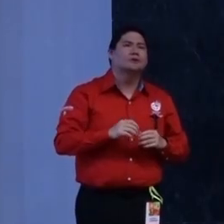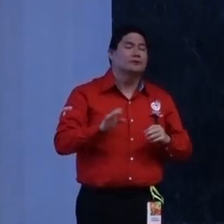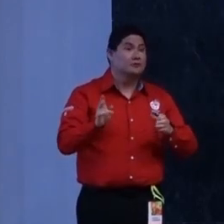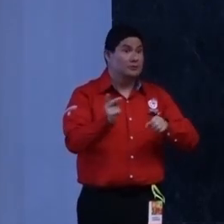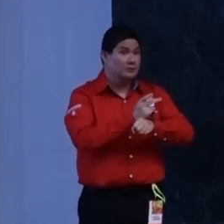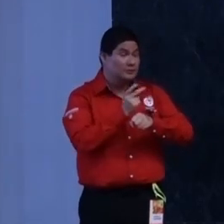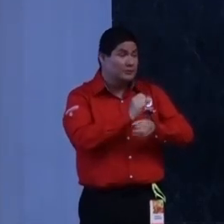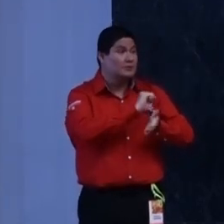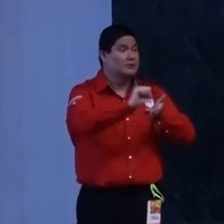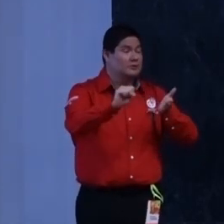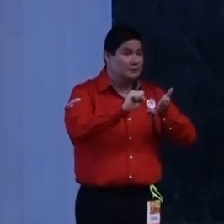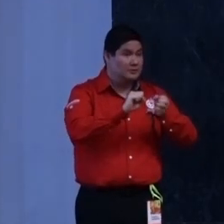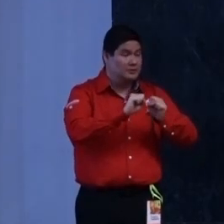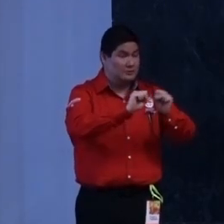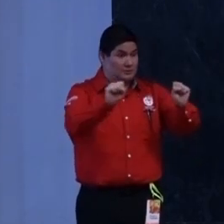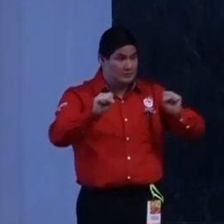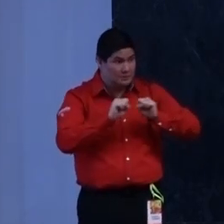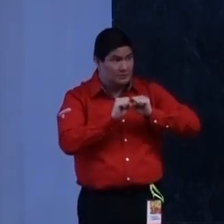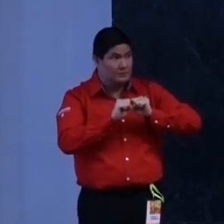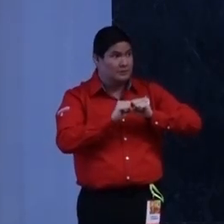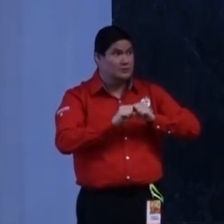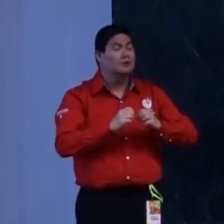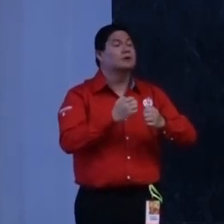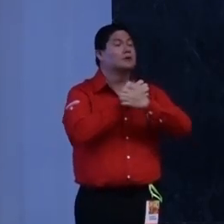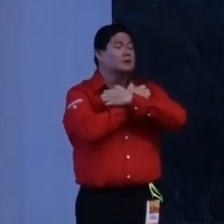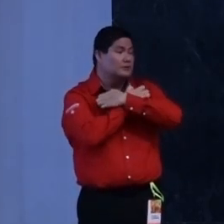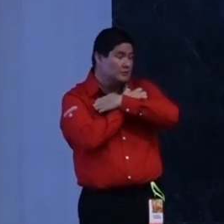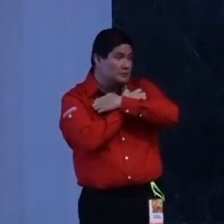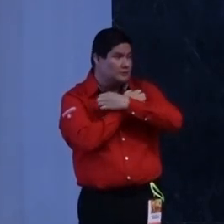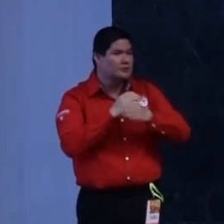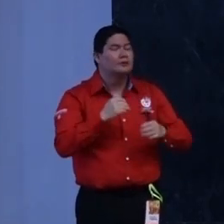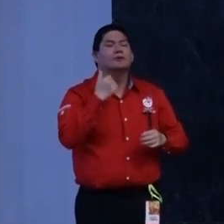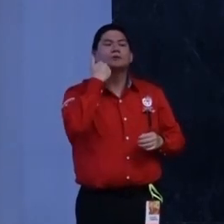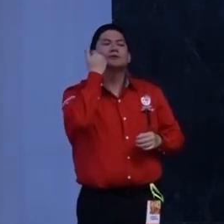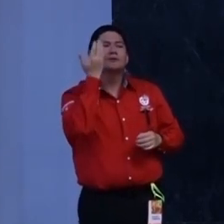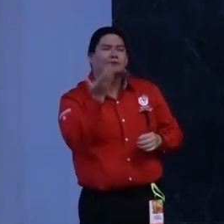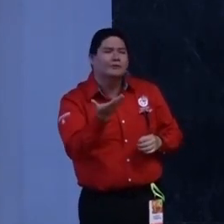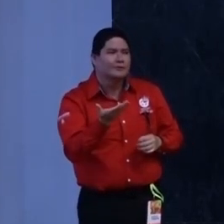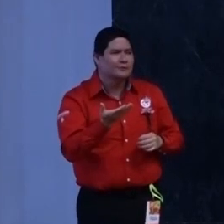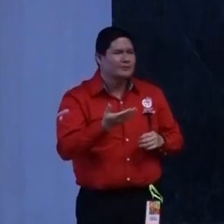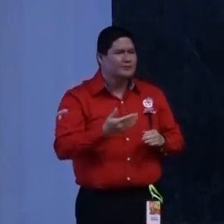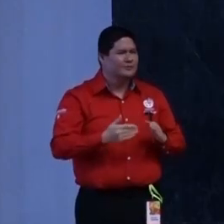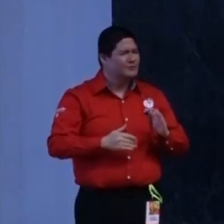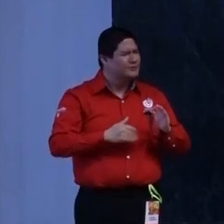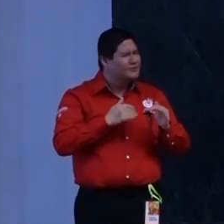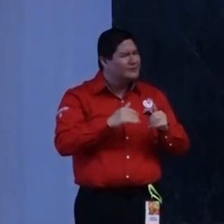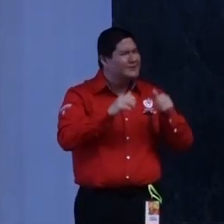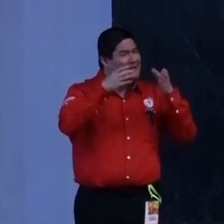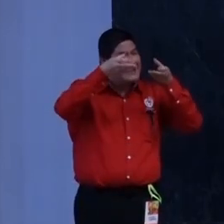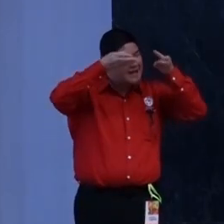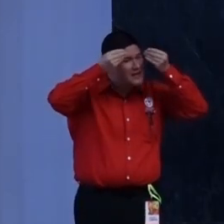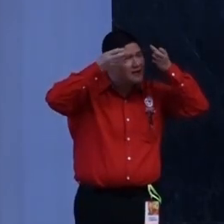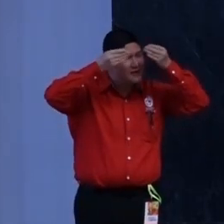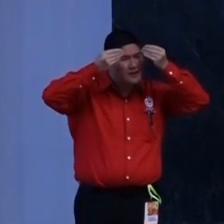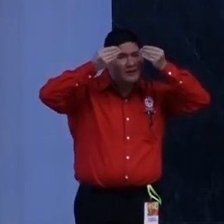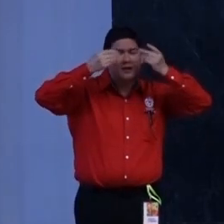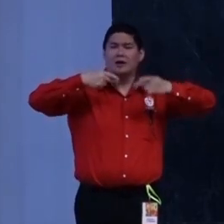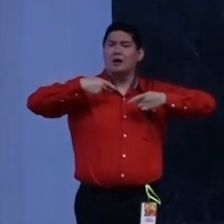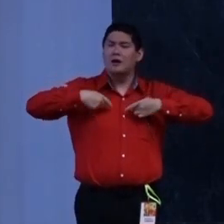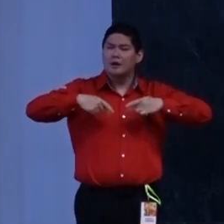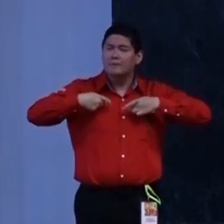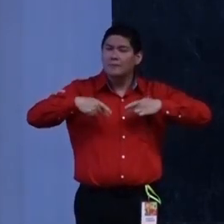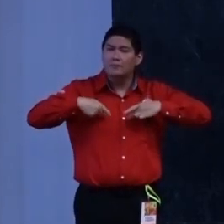los estudiantes se mueven entre dos dinámicas. Por un lado, quieren marcar, están aprendiendo a ser